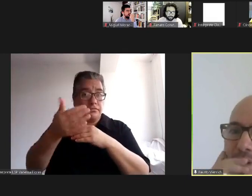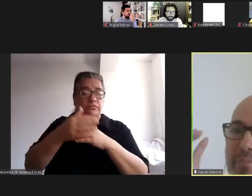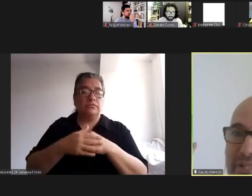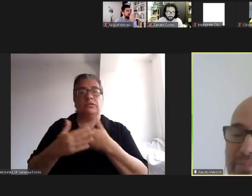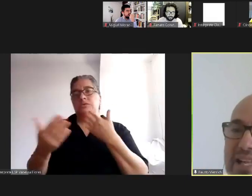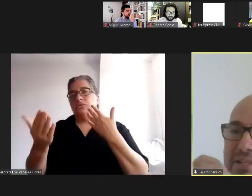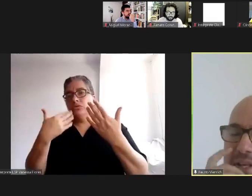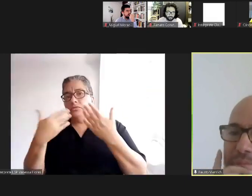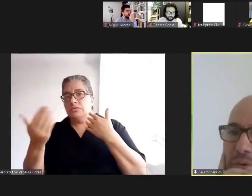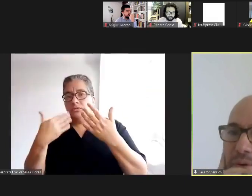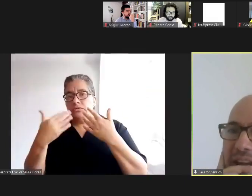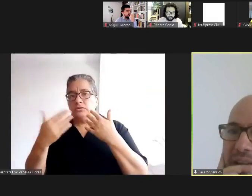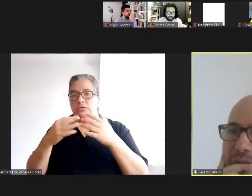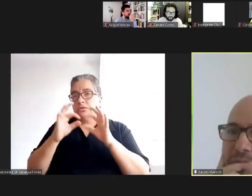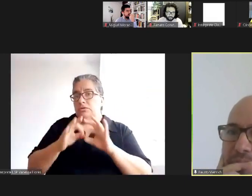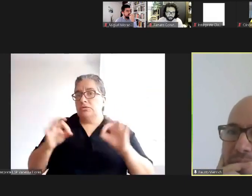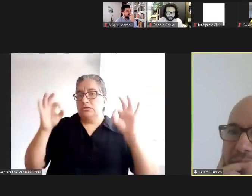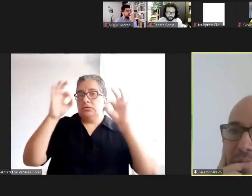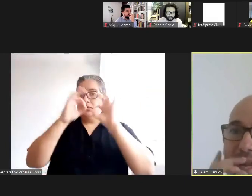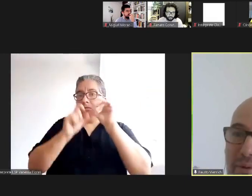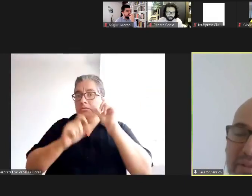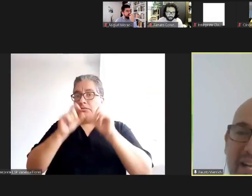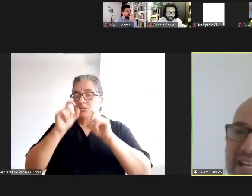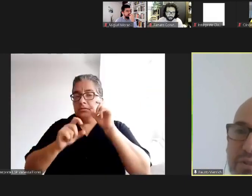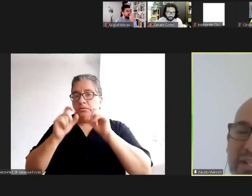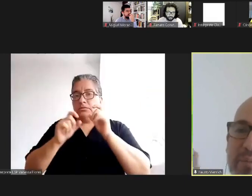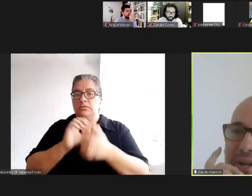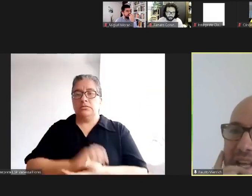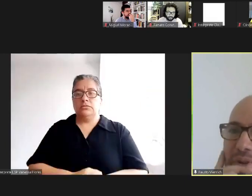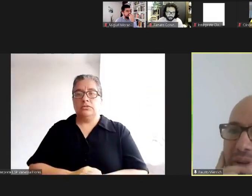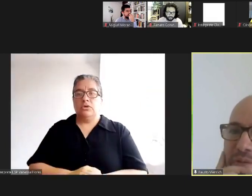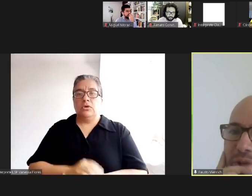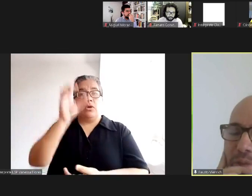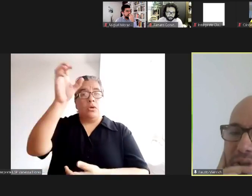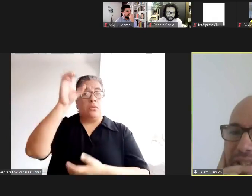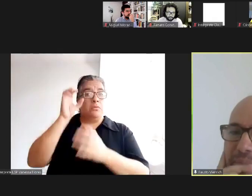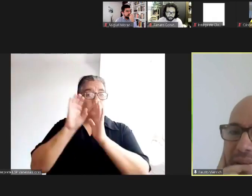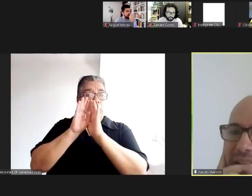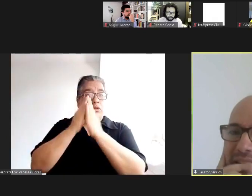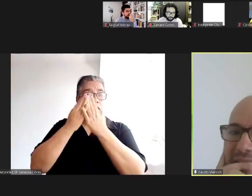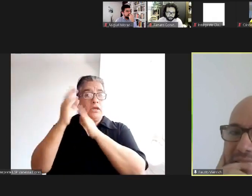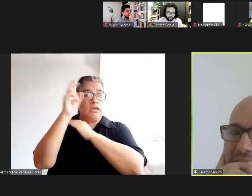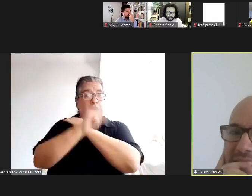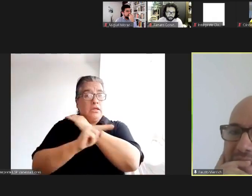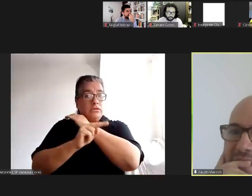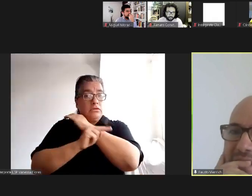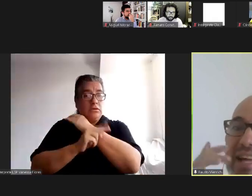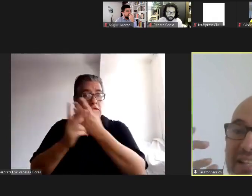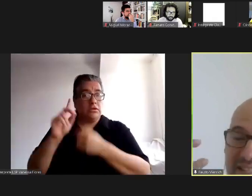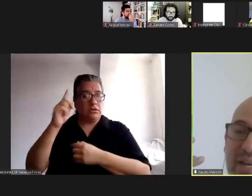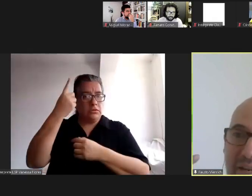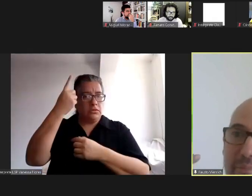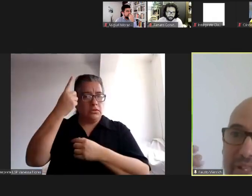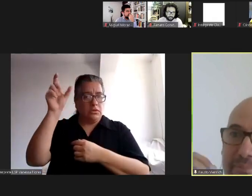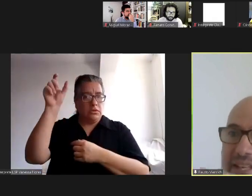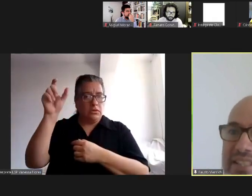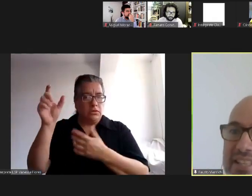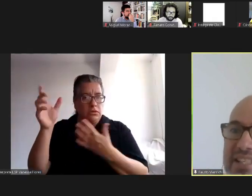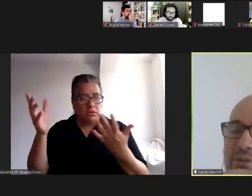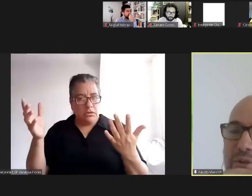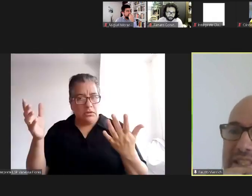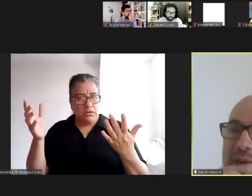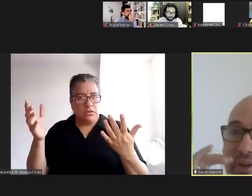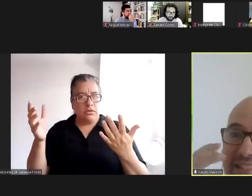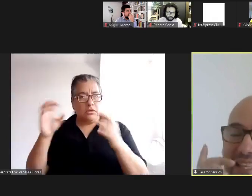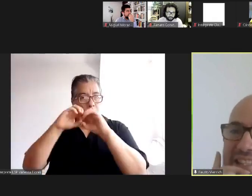conversaciones con los principales involucrados, con la Biblioteca Nacional, por ejemplo, que es uno de los principales, las que sería una de las principales